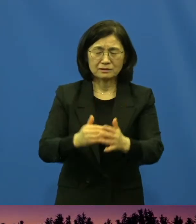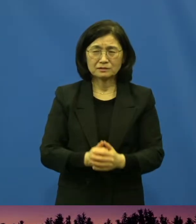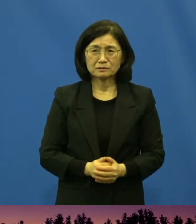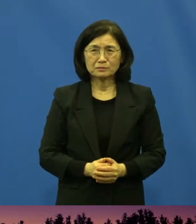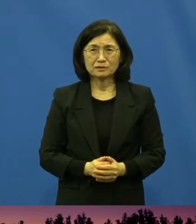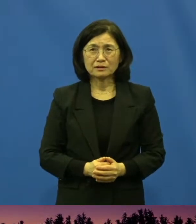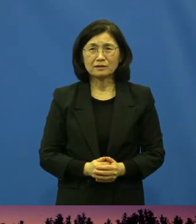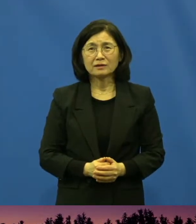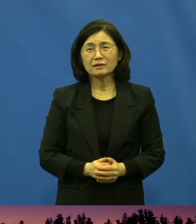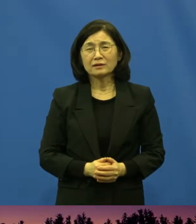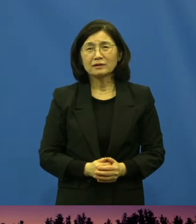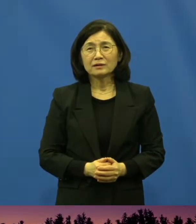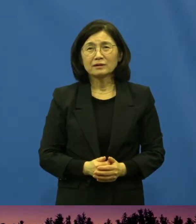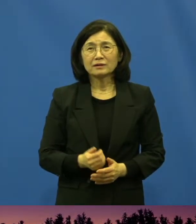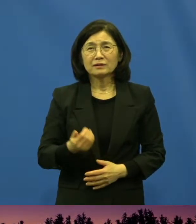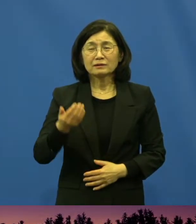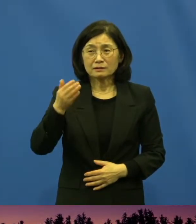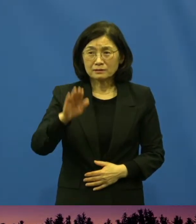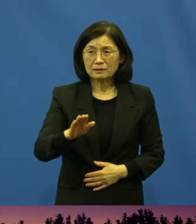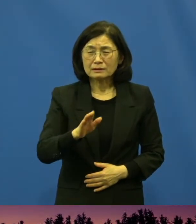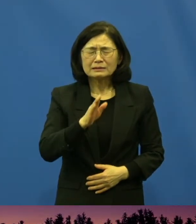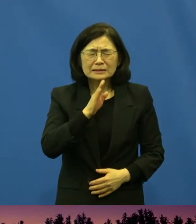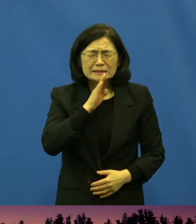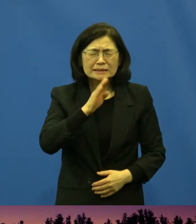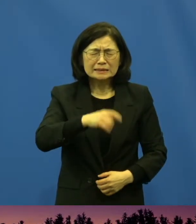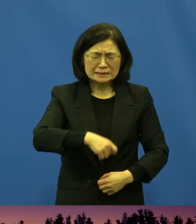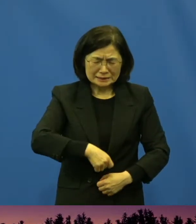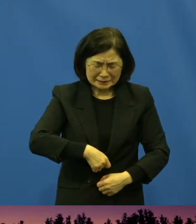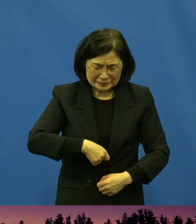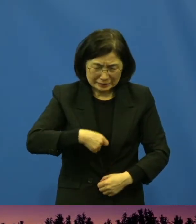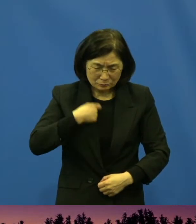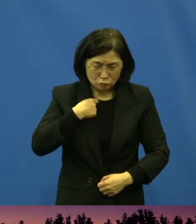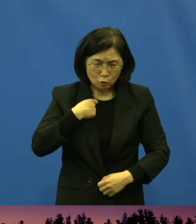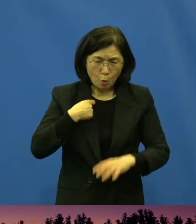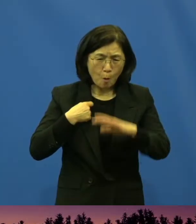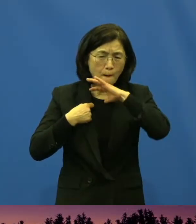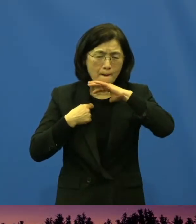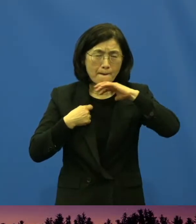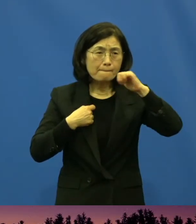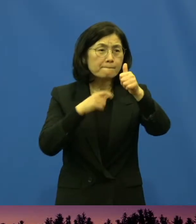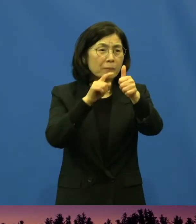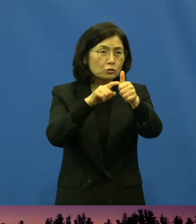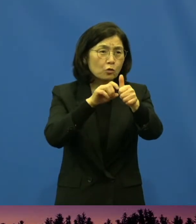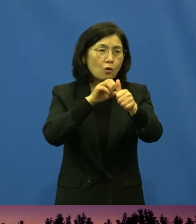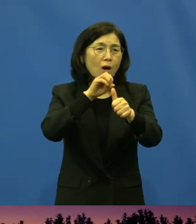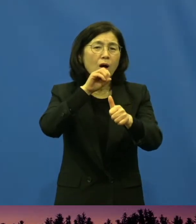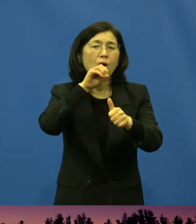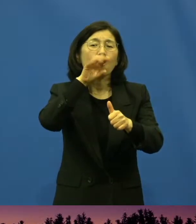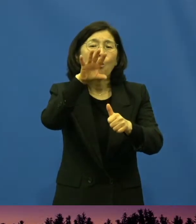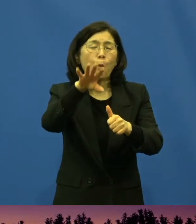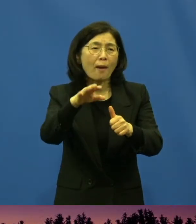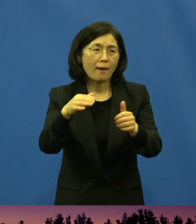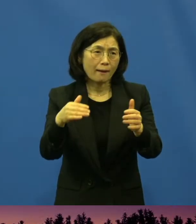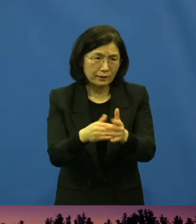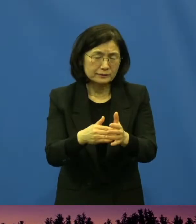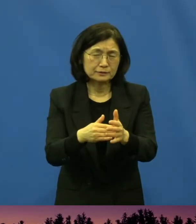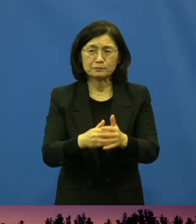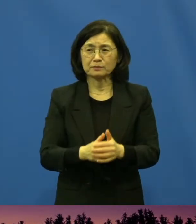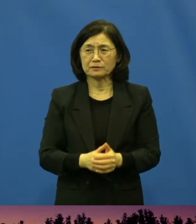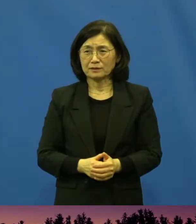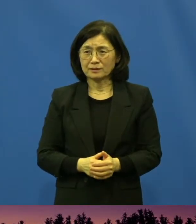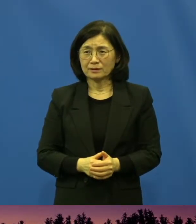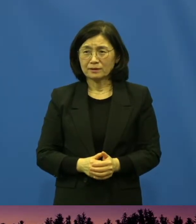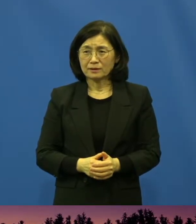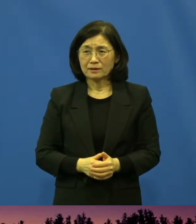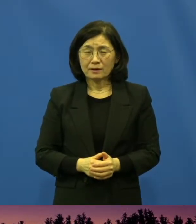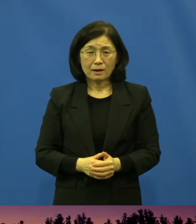근데 여러분 어때요? 진심으로 해요. 진심으로. 제자인데 여러분, 이게 그냥 그냥 공략한 게 아니거든요. 다 주를